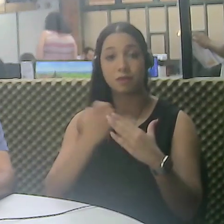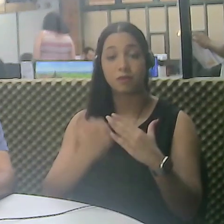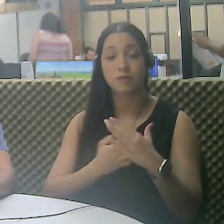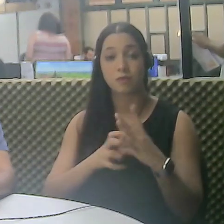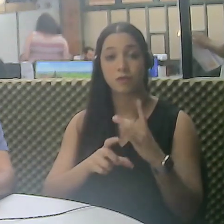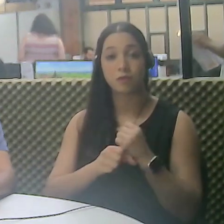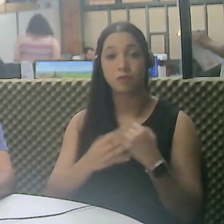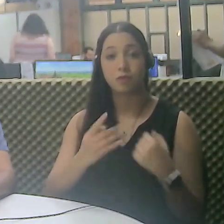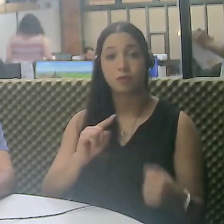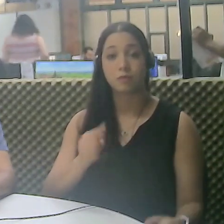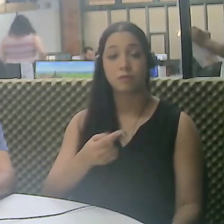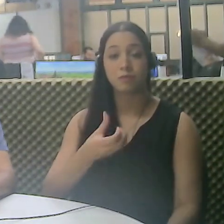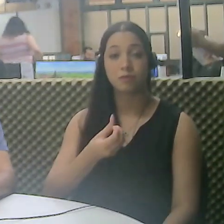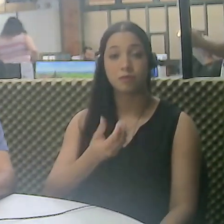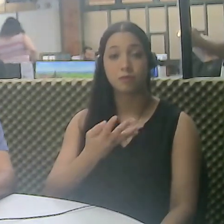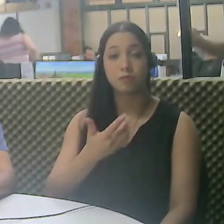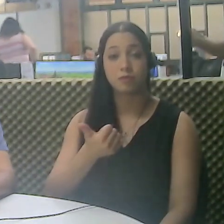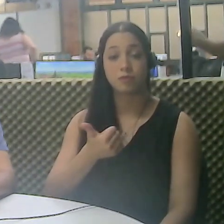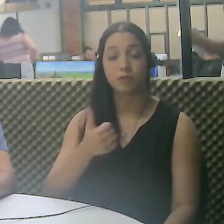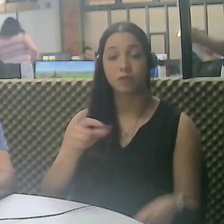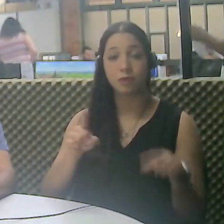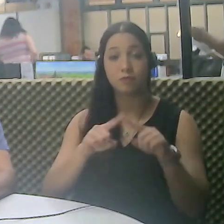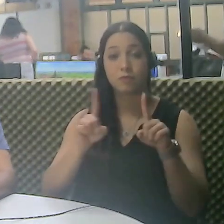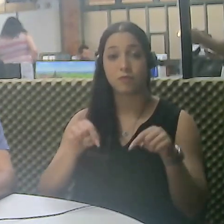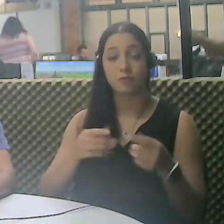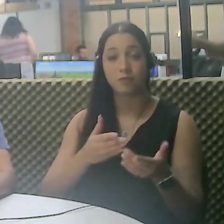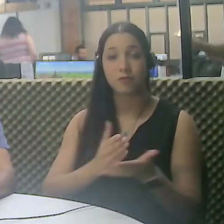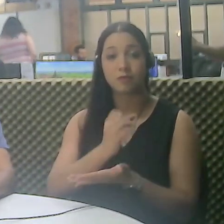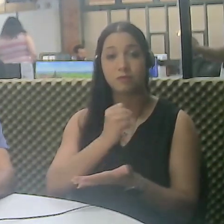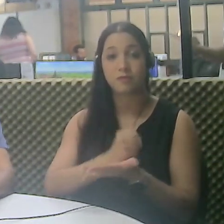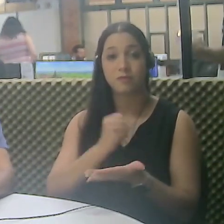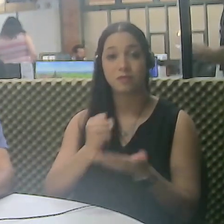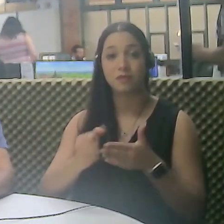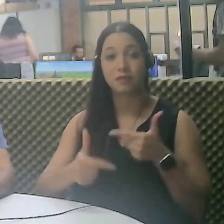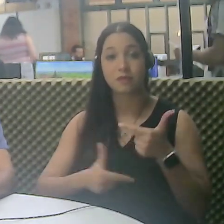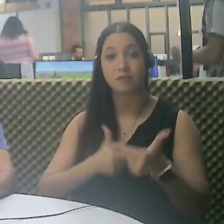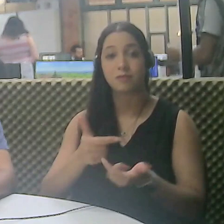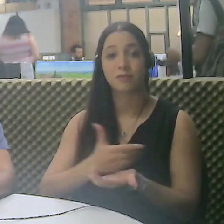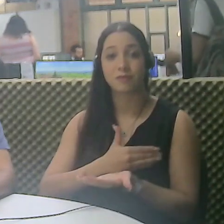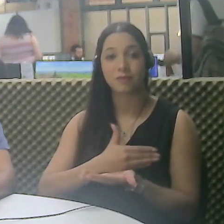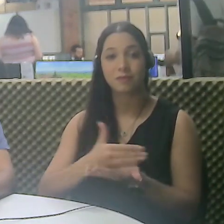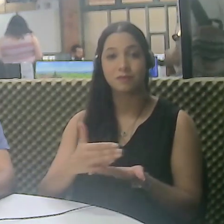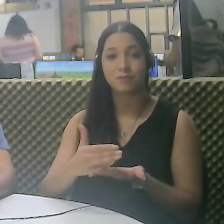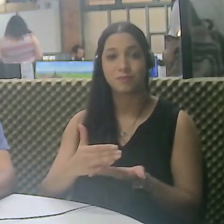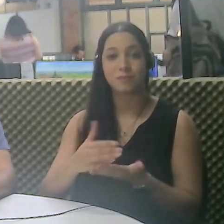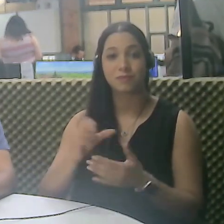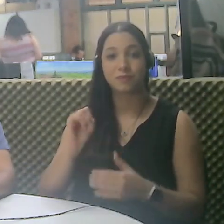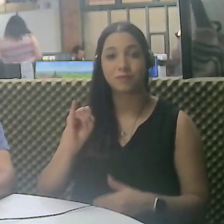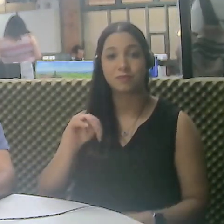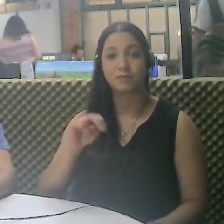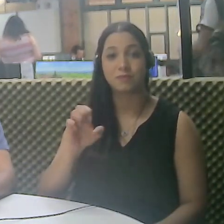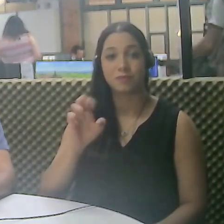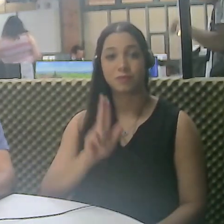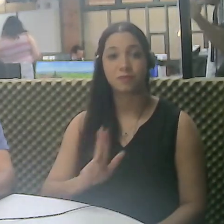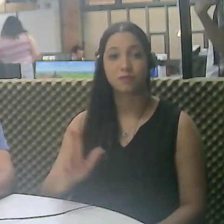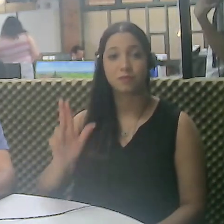4.641 trabalhadores foram admitidos no mercado de trabalho. O Cine Uberlândia